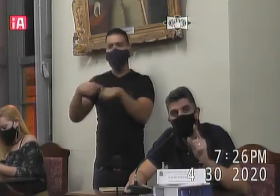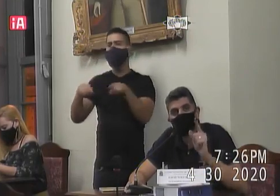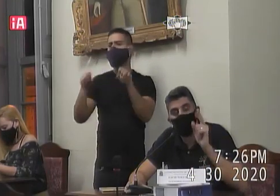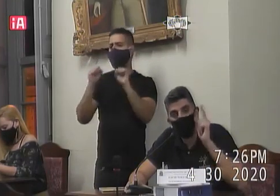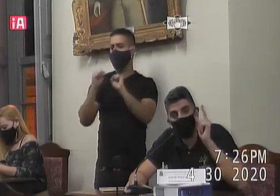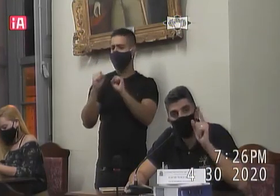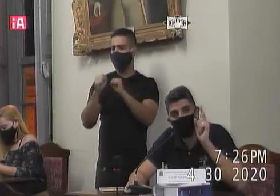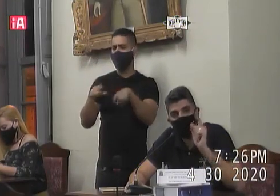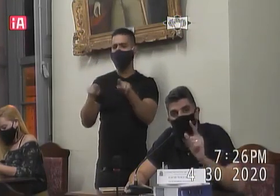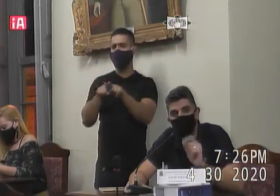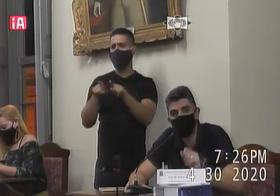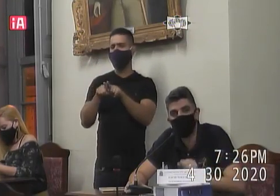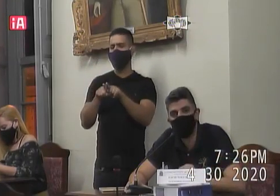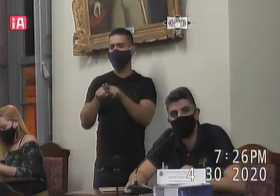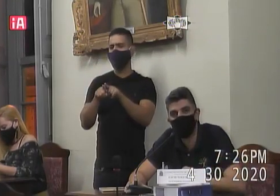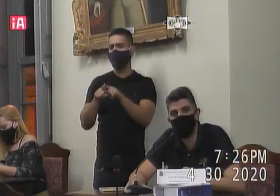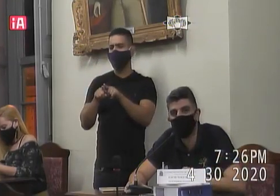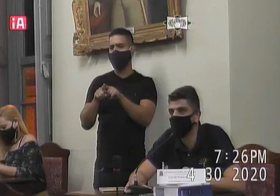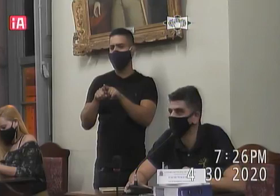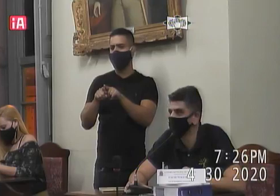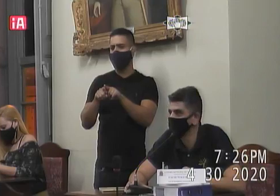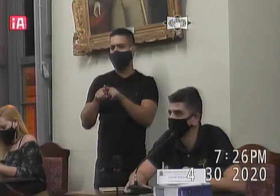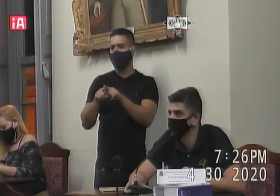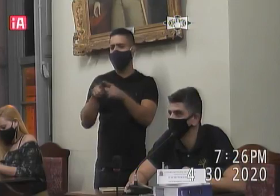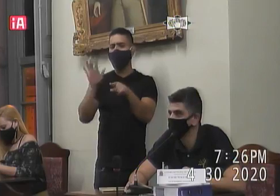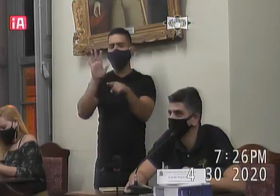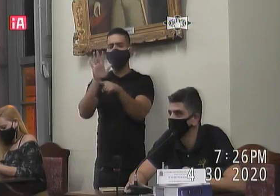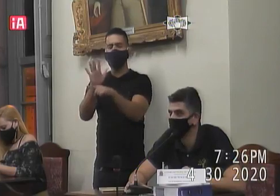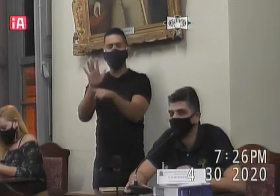ser um potencial salvador de vidas.